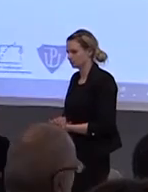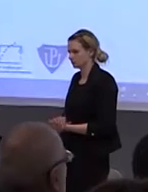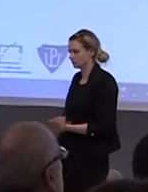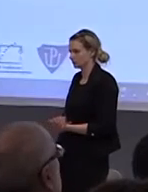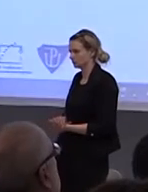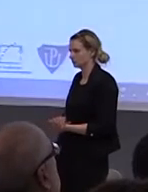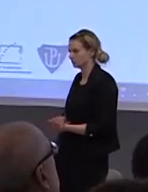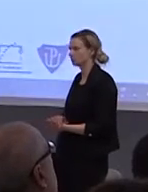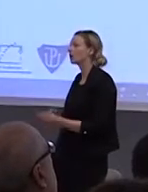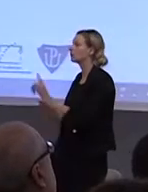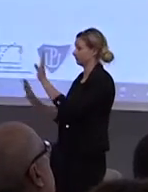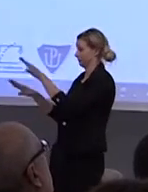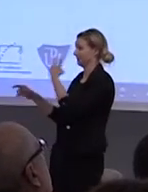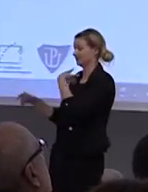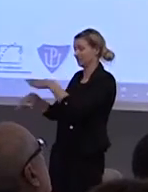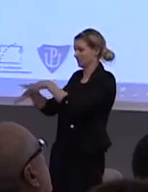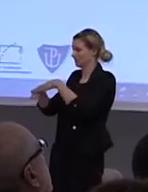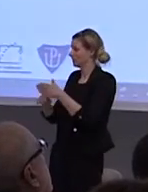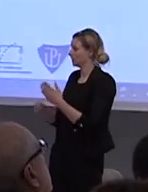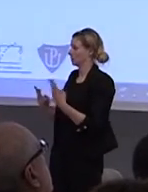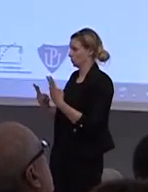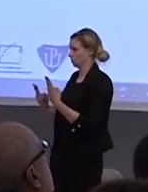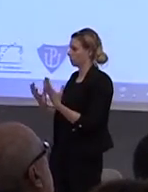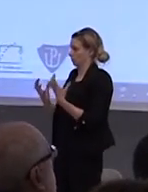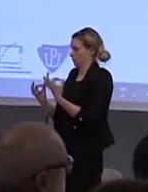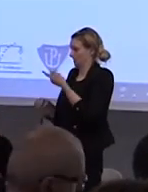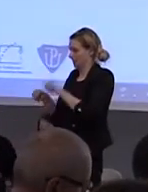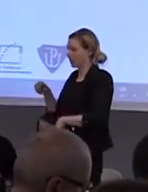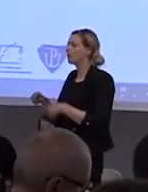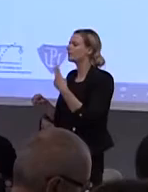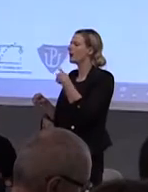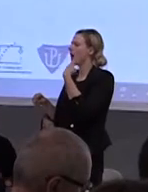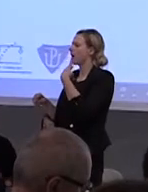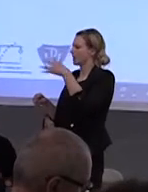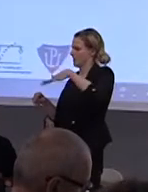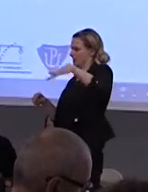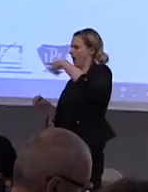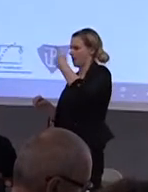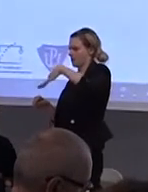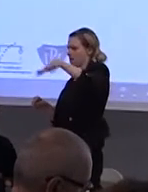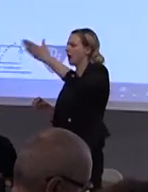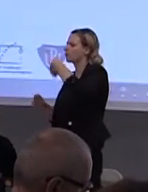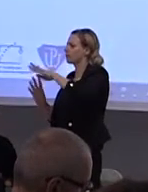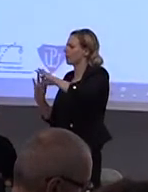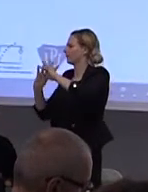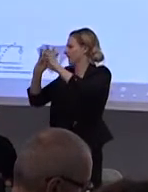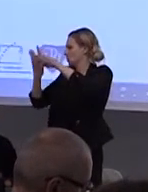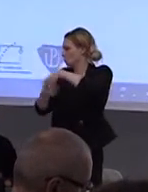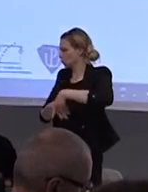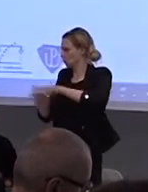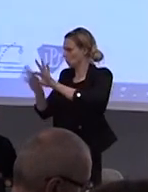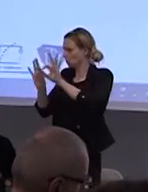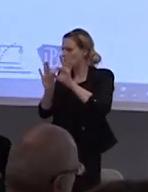abuse. Nedávný výzkum ve Velké Británii totiž ukázal, že stovky tisíc osob se zdravotním nebo mentálním postižením pravidelně